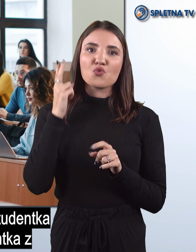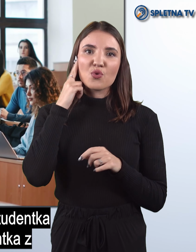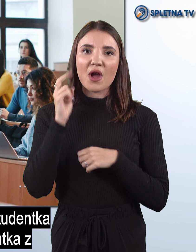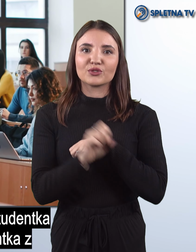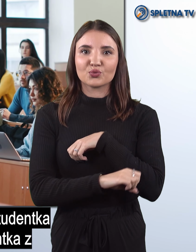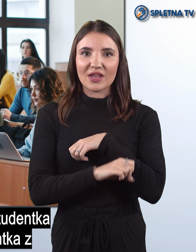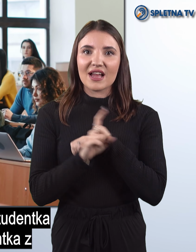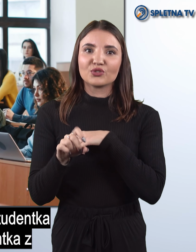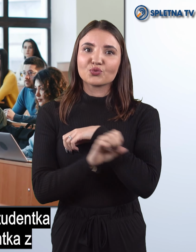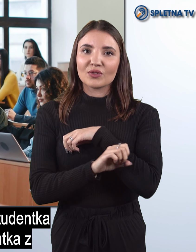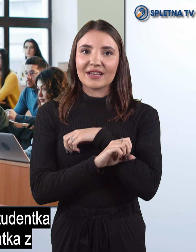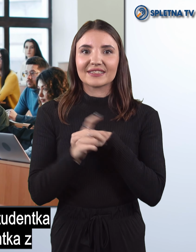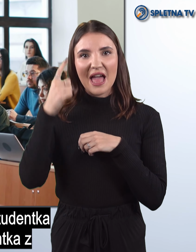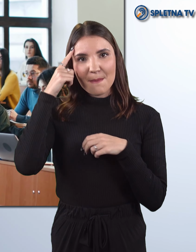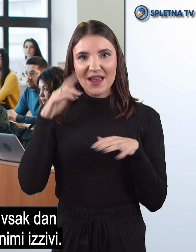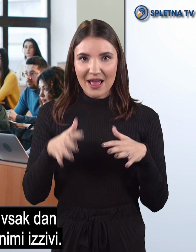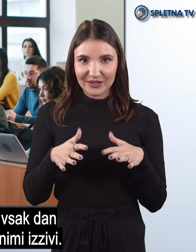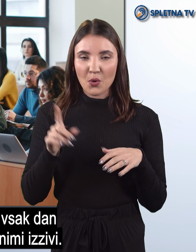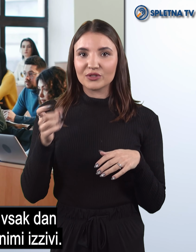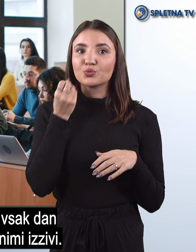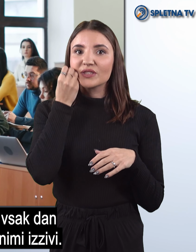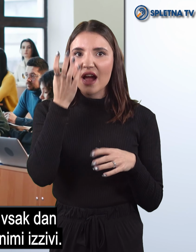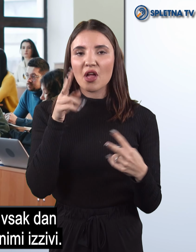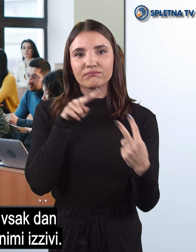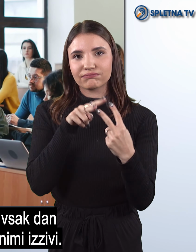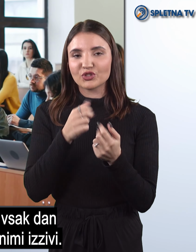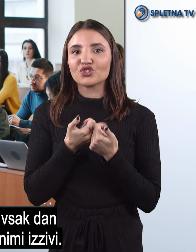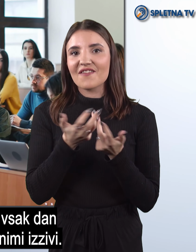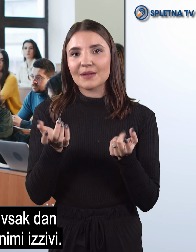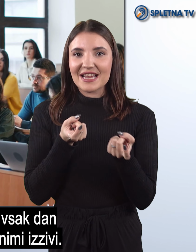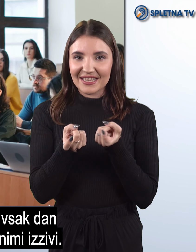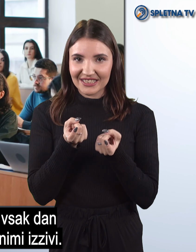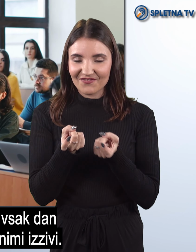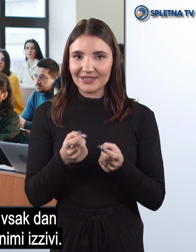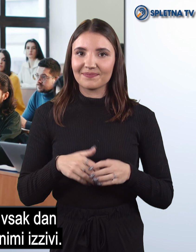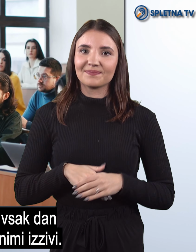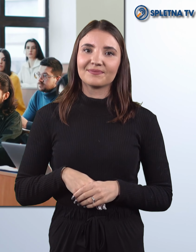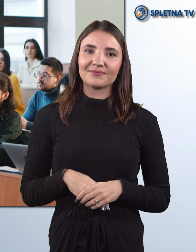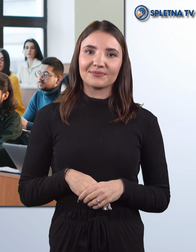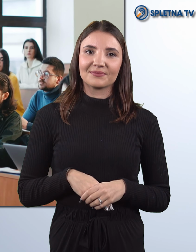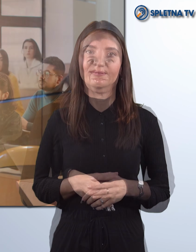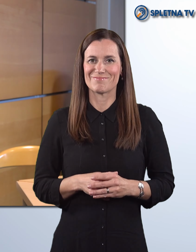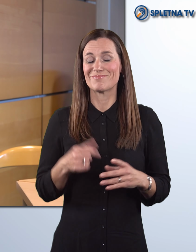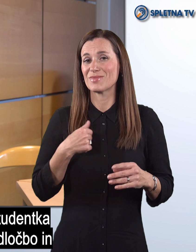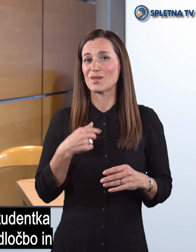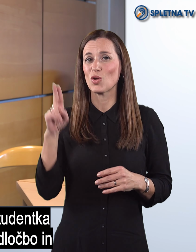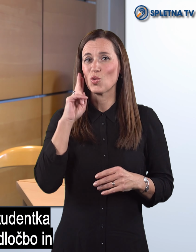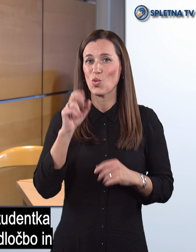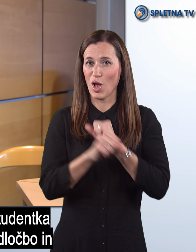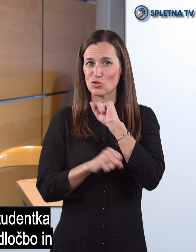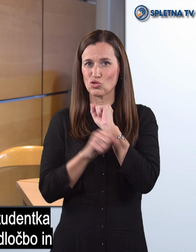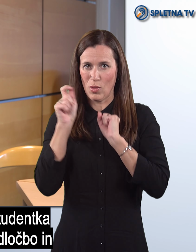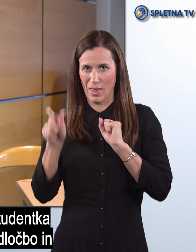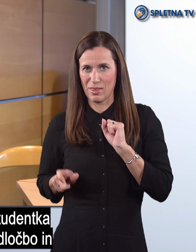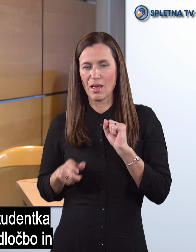Kot gluha študentka in študentka z epilepsijo se vsak dan sooča s številnimi izzivi. Kot gluha